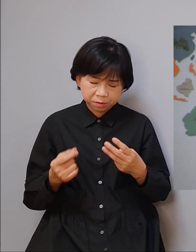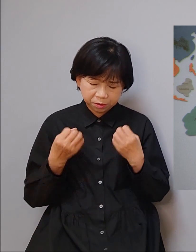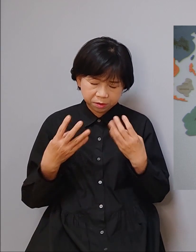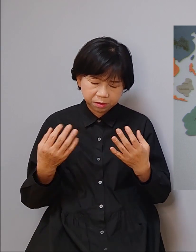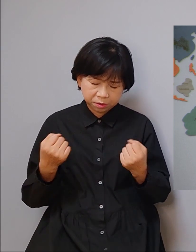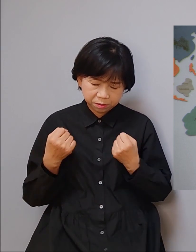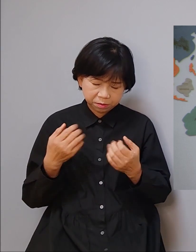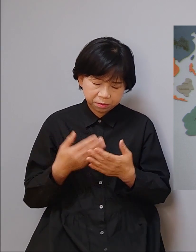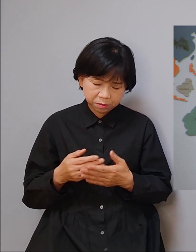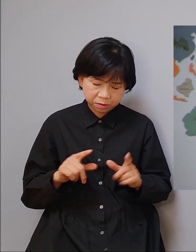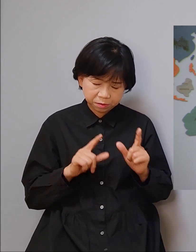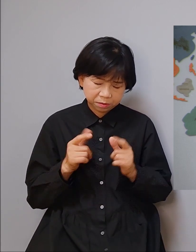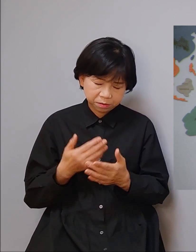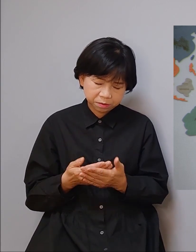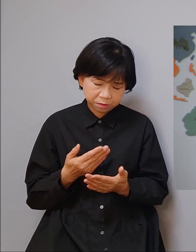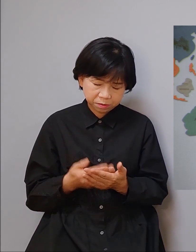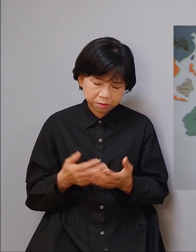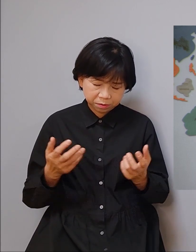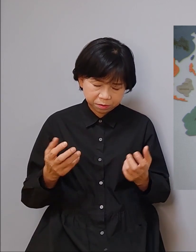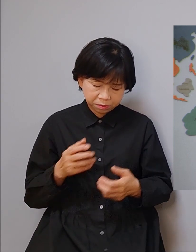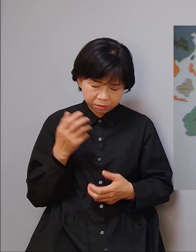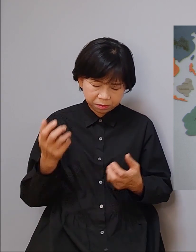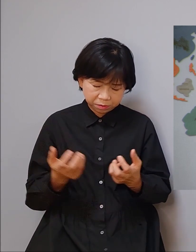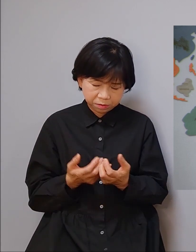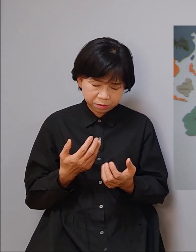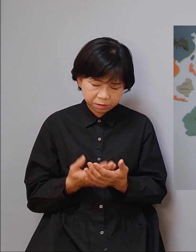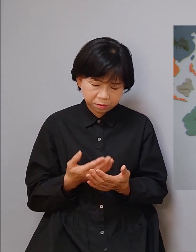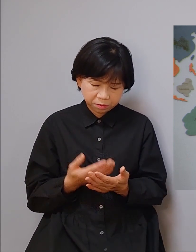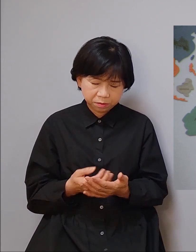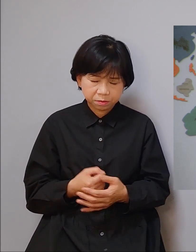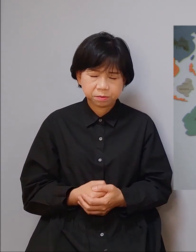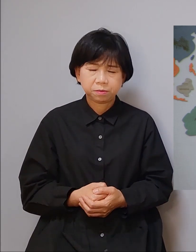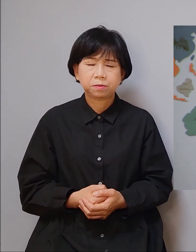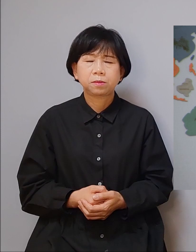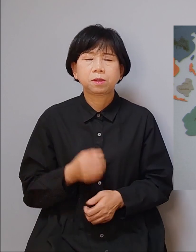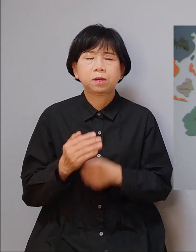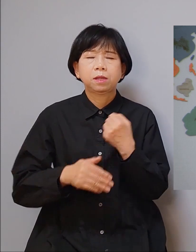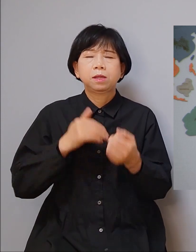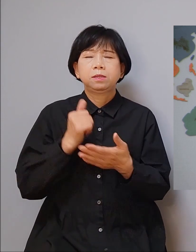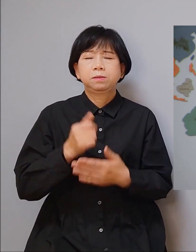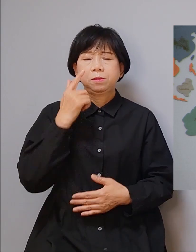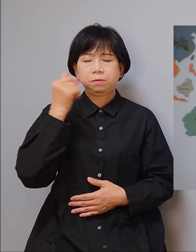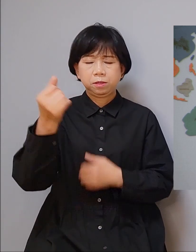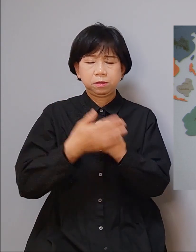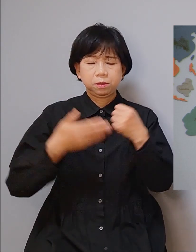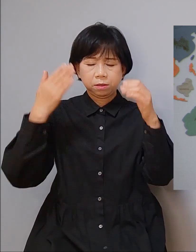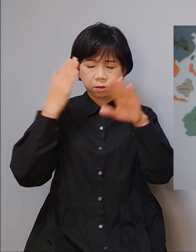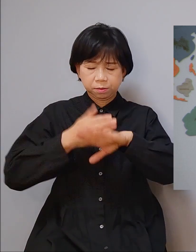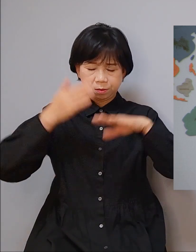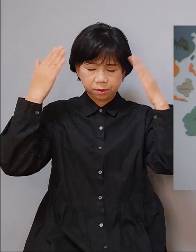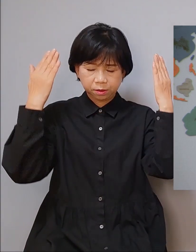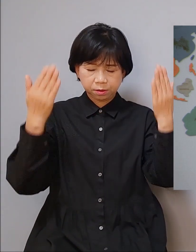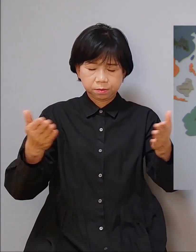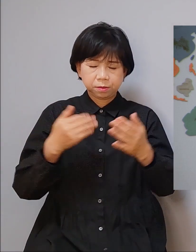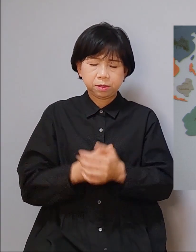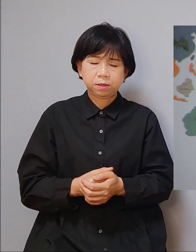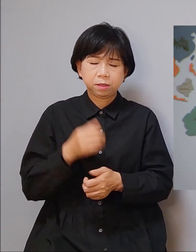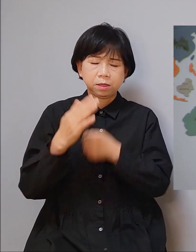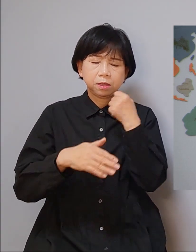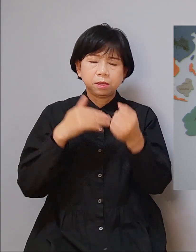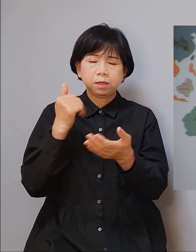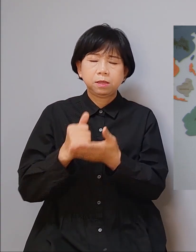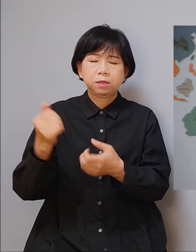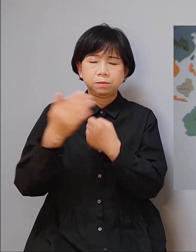얻고 살아갈 수 있도록 성령 충만케 하여 주시옵소서. 하나님 아버지, 은혜를 감사합니다. 오로지 하나님의